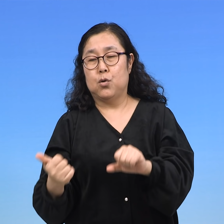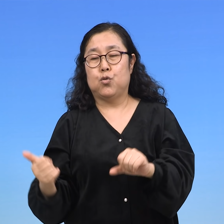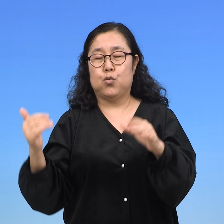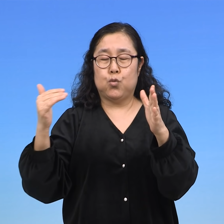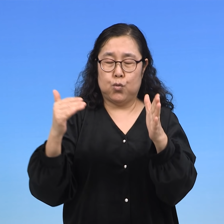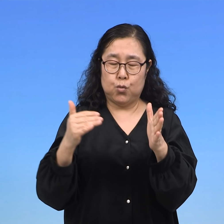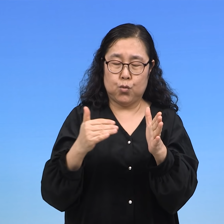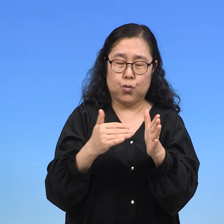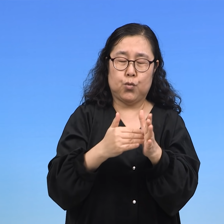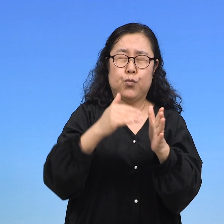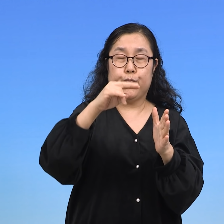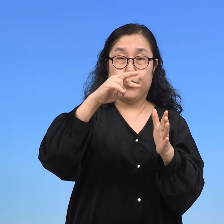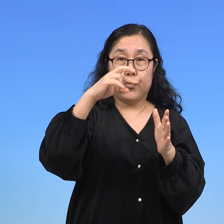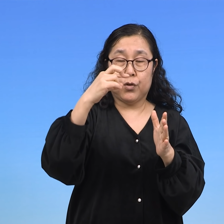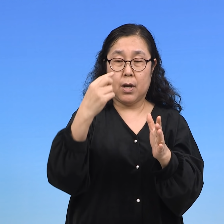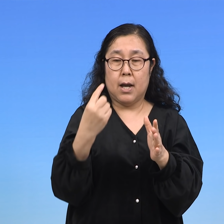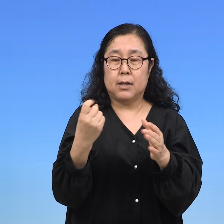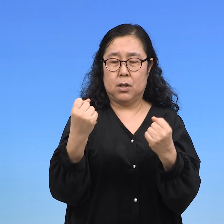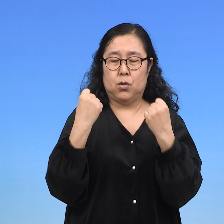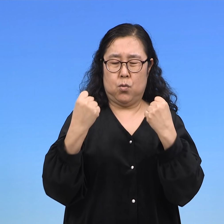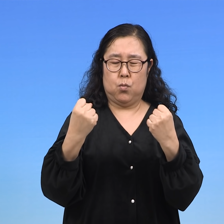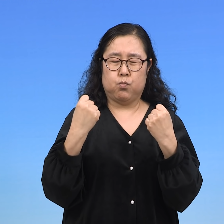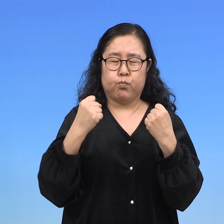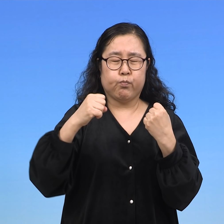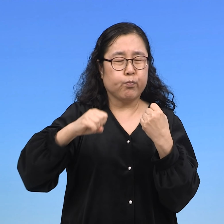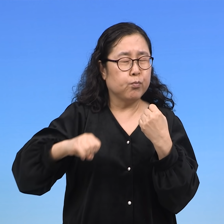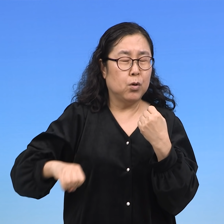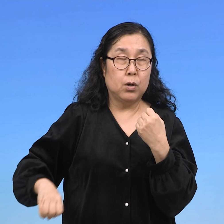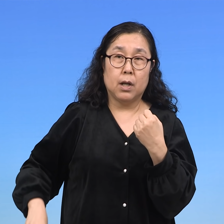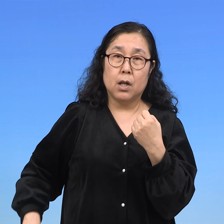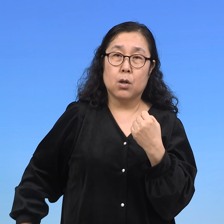심지어 죽음까지도 힘을 잃고